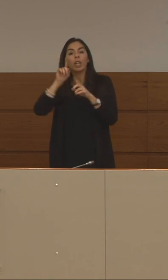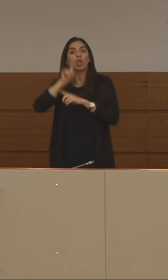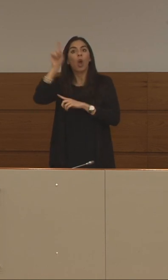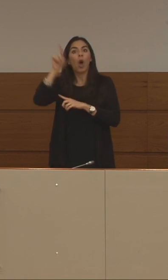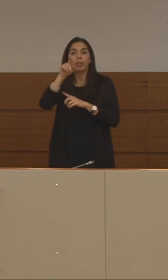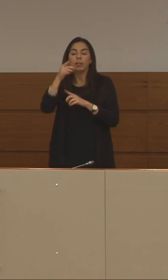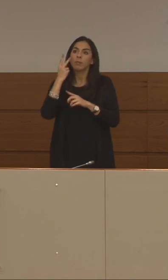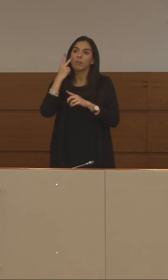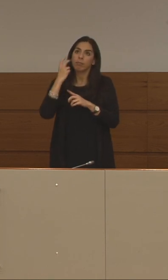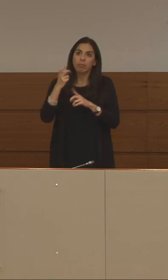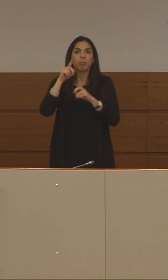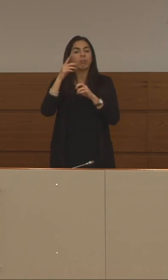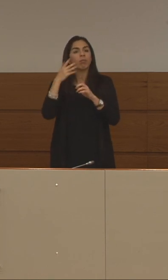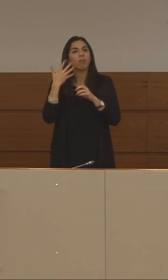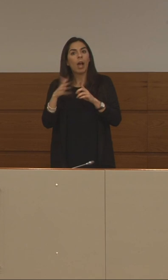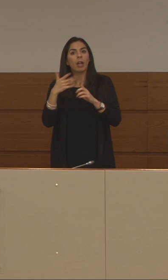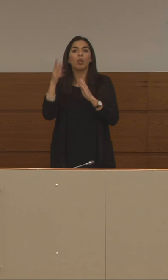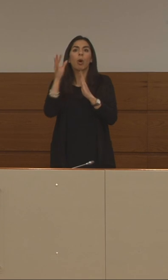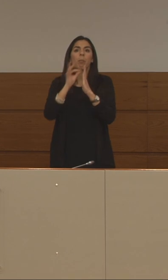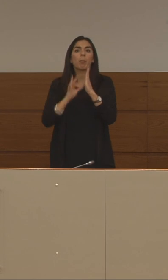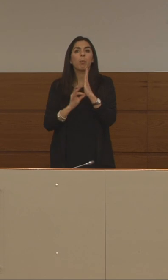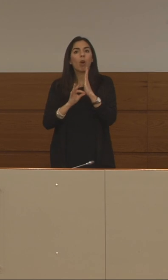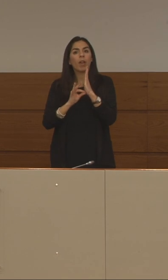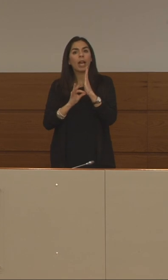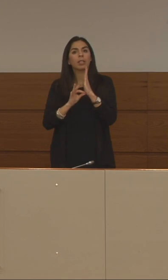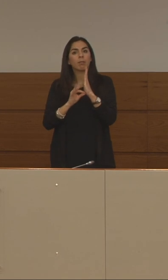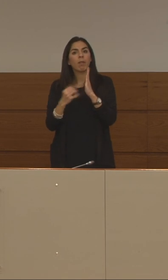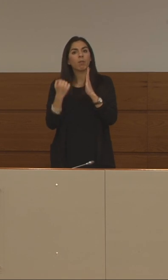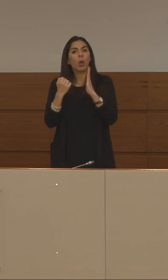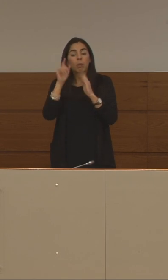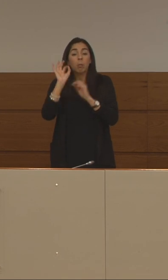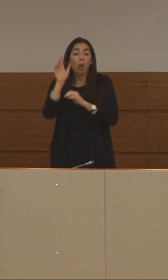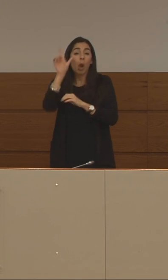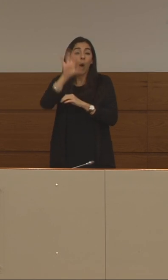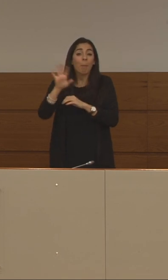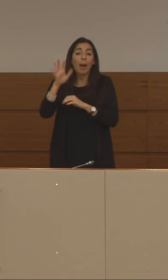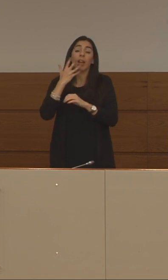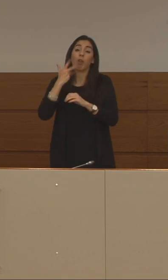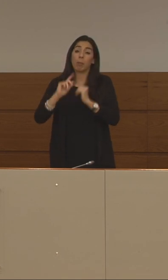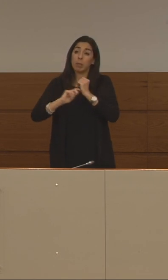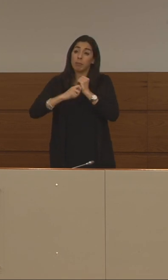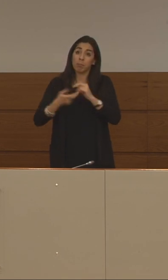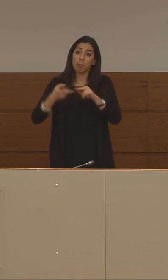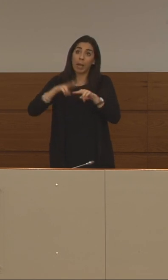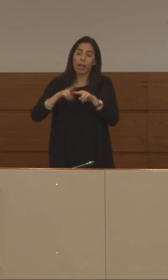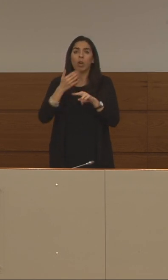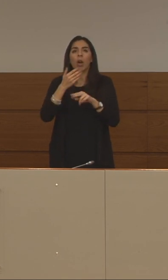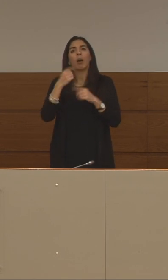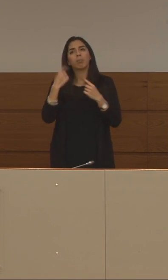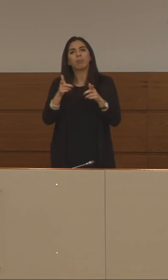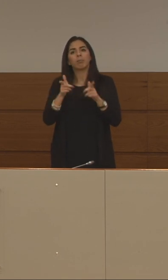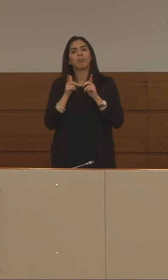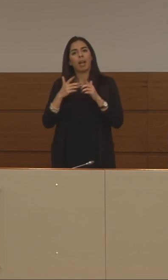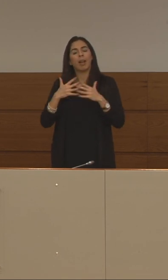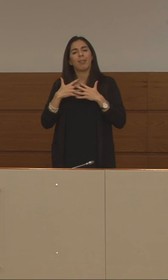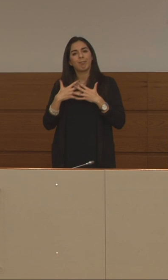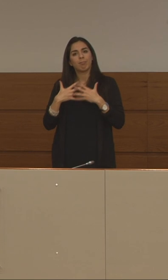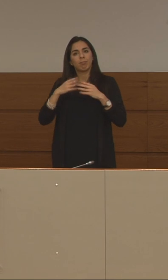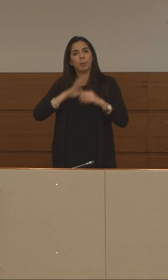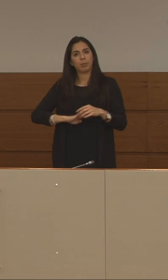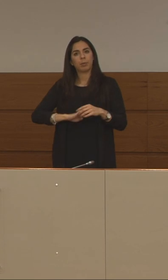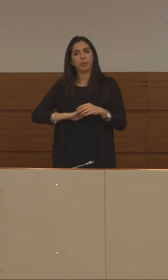anzi mi sembra che lombardia che addirittura di inasprire per cui noi quello che dovevamo fare lo stiamo facendo